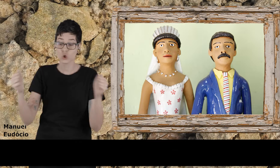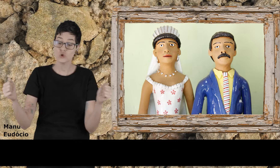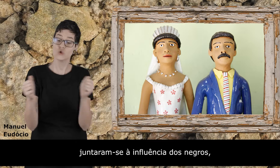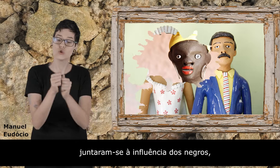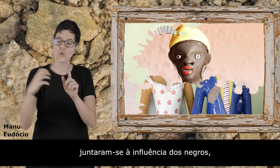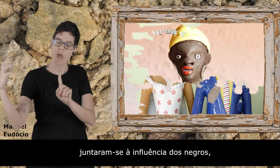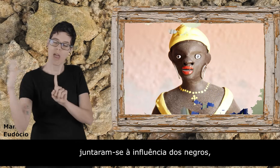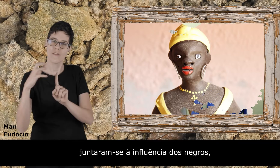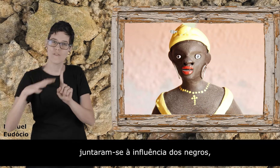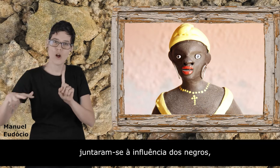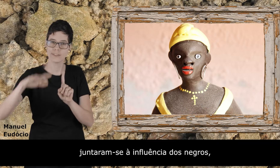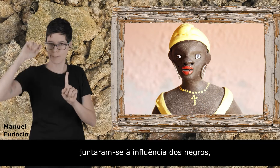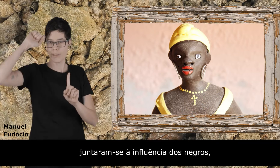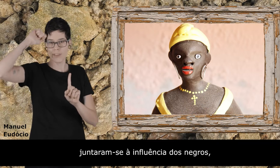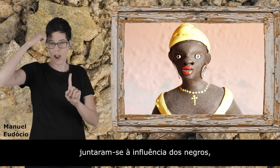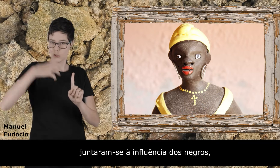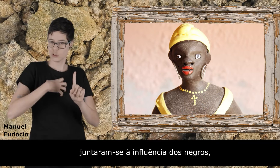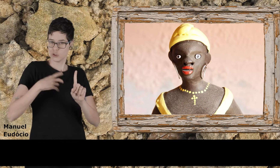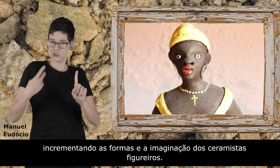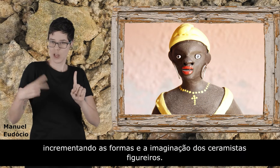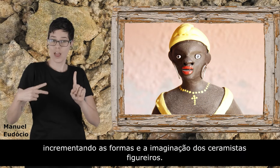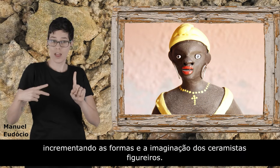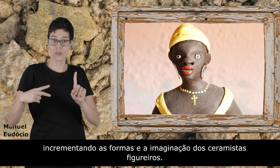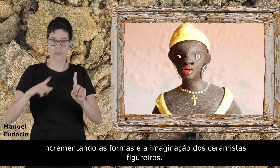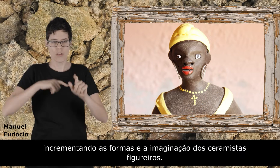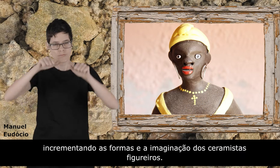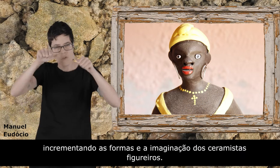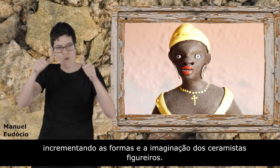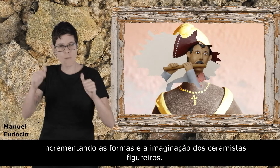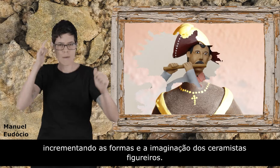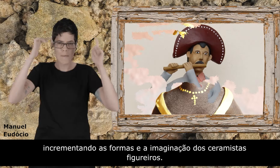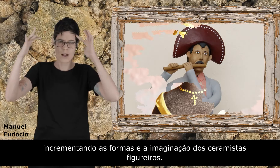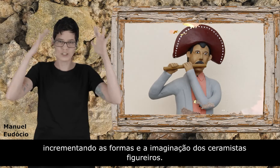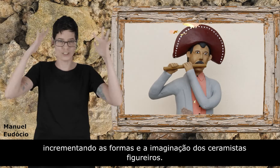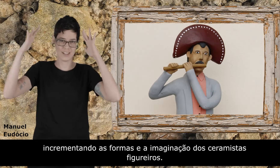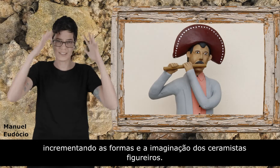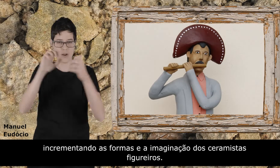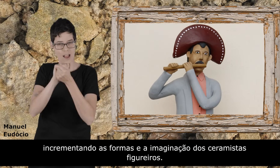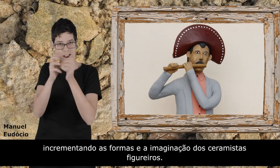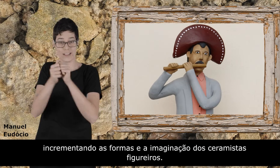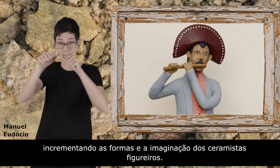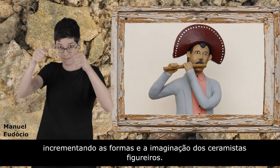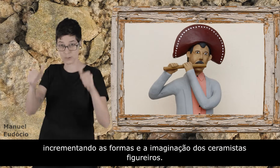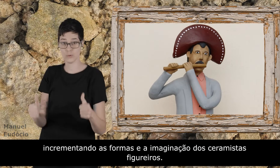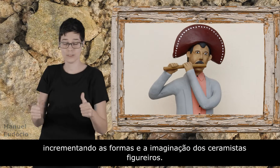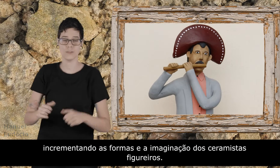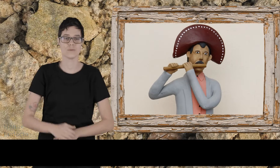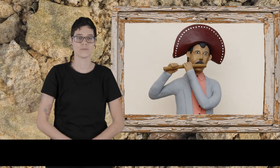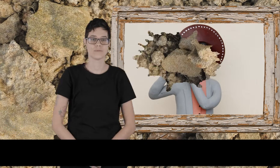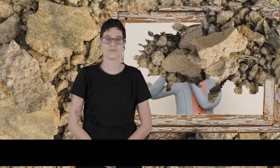cerâmica juntaram-se à influência dos negros, incrementando as formas e a imaginação dos ceramistas